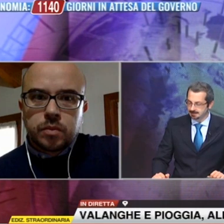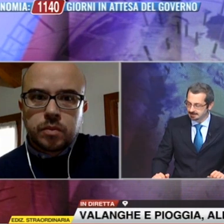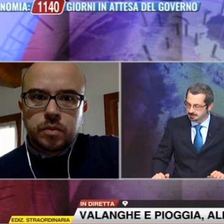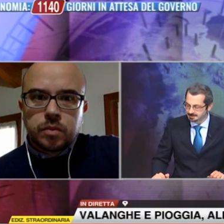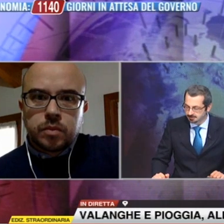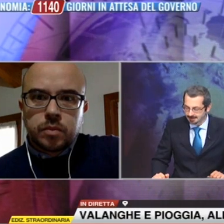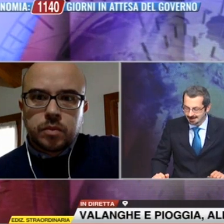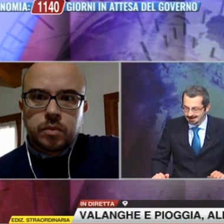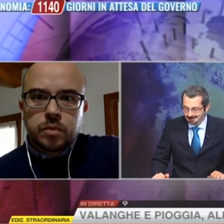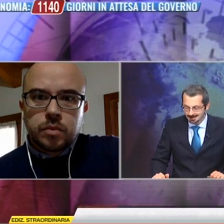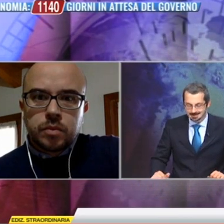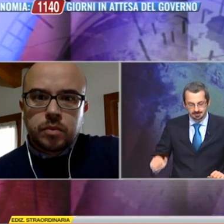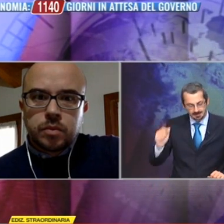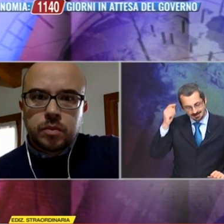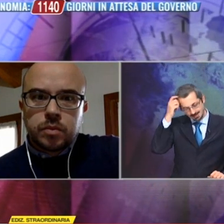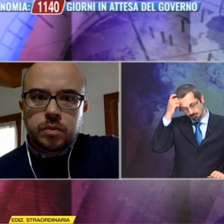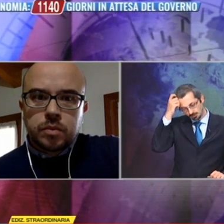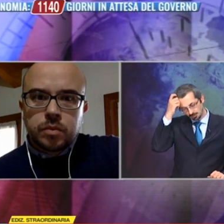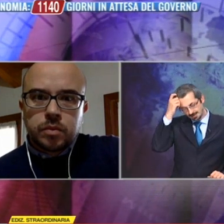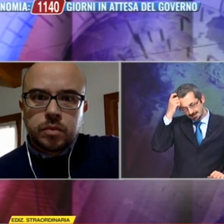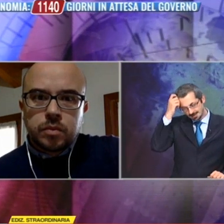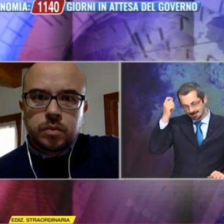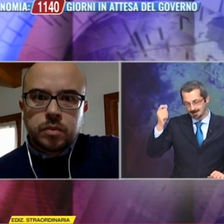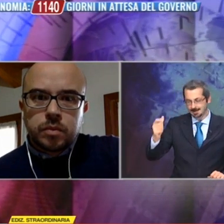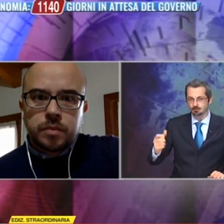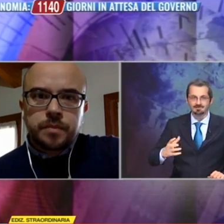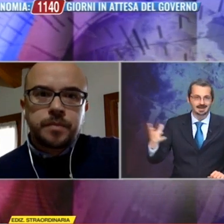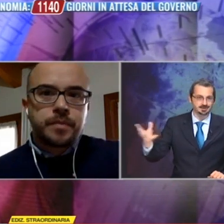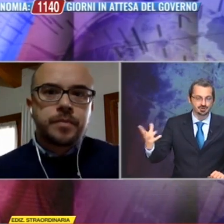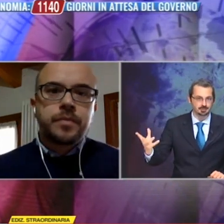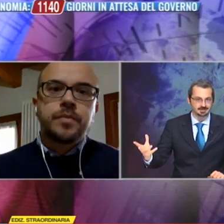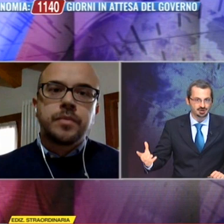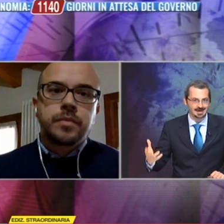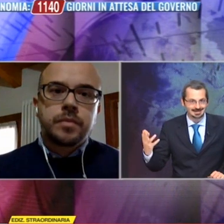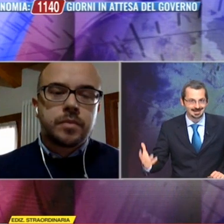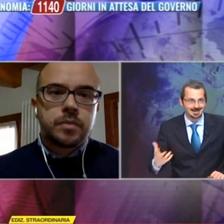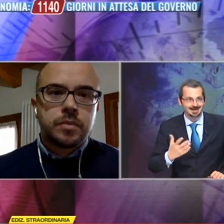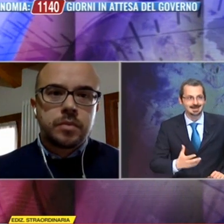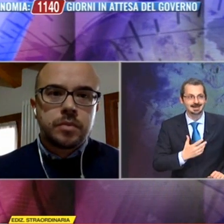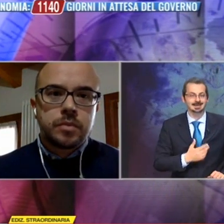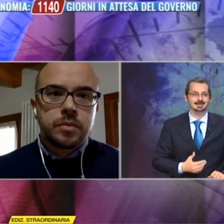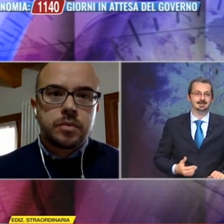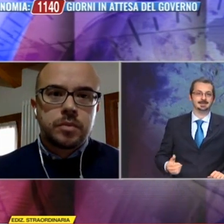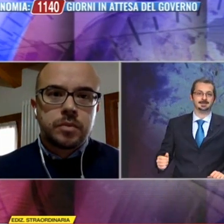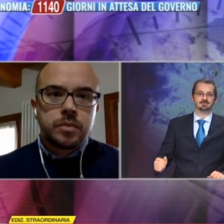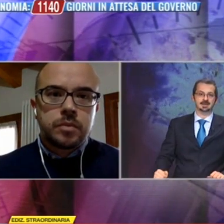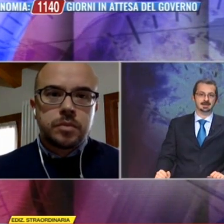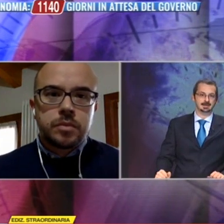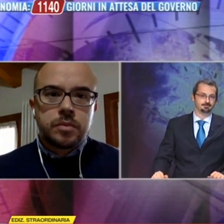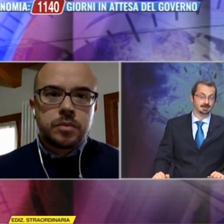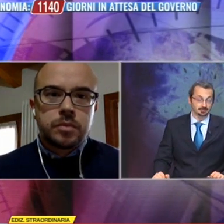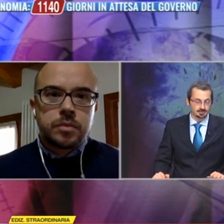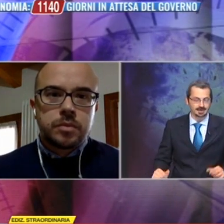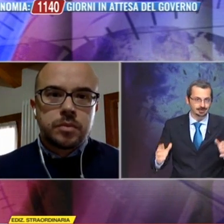fine dell'edizione straordinaria. Ringrazio e saluto i due vertici provinciali di Lega